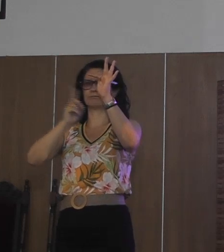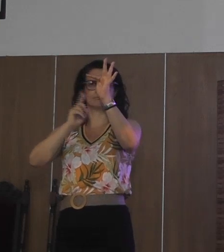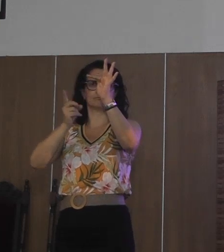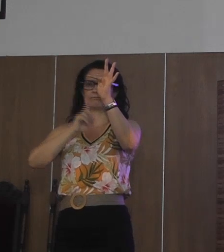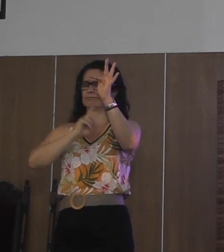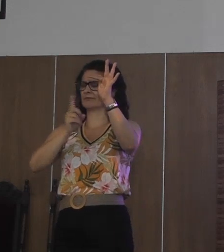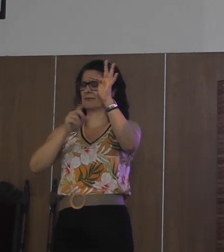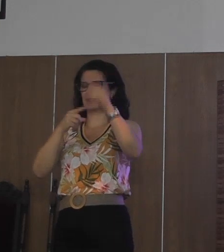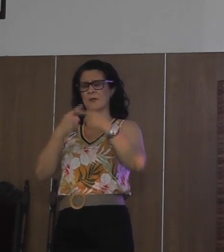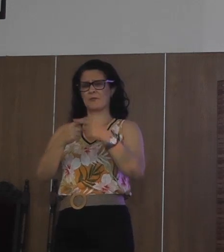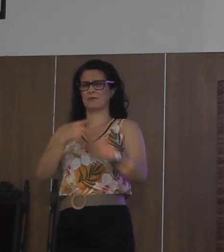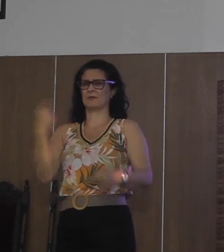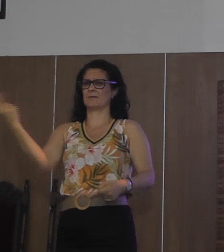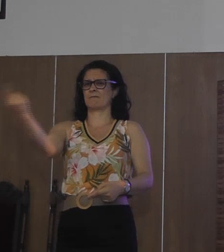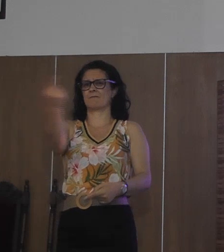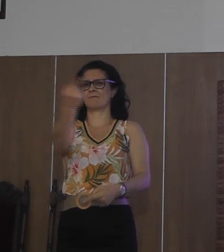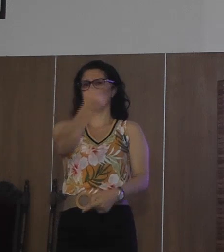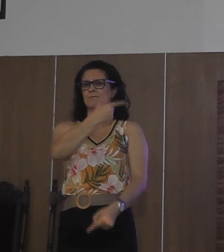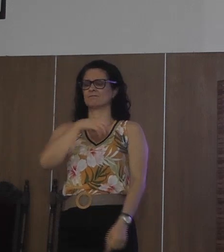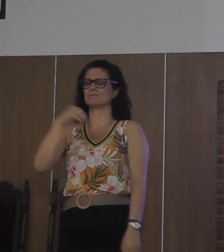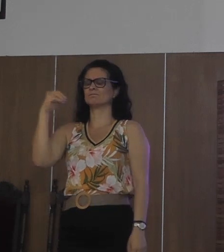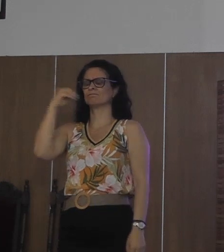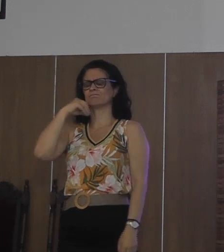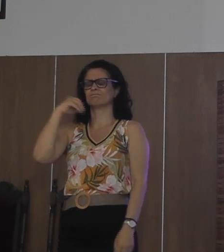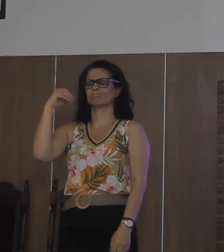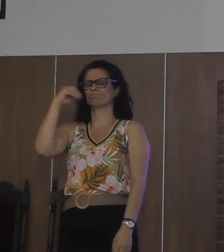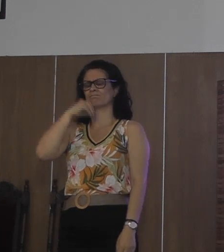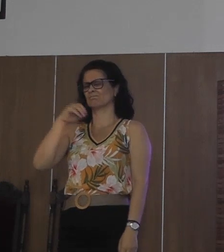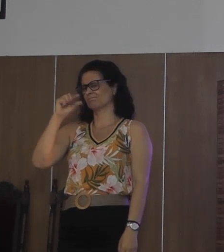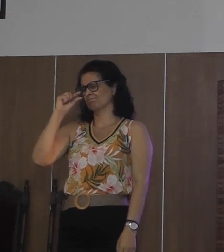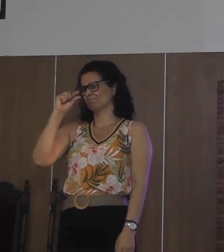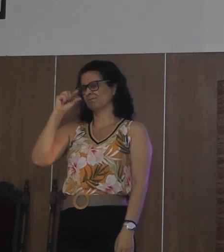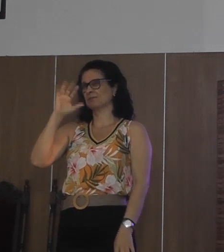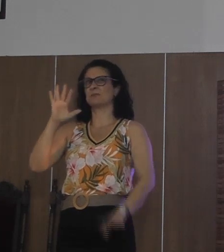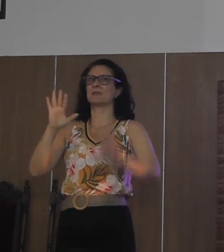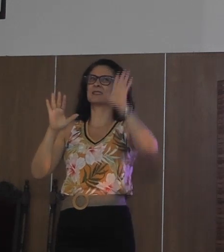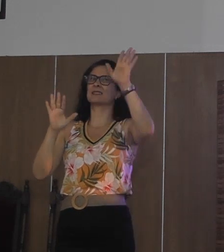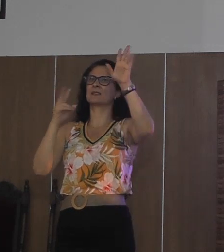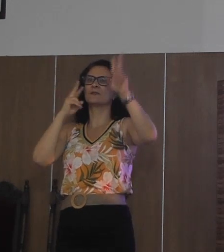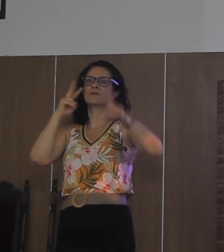fracos e pequenos que somos. Deus já está vendo lá na frente.